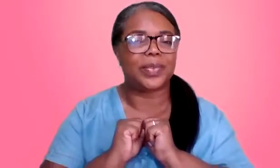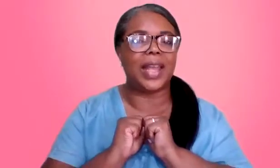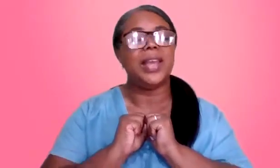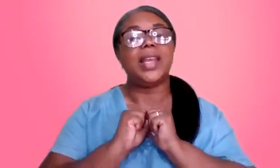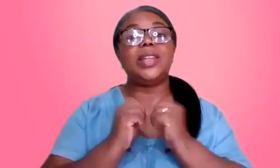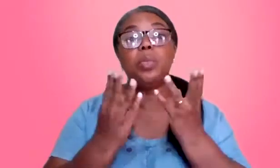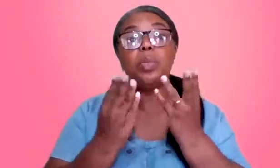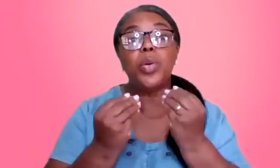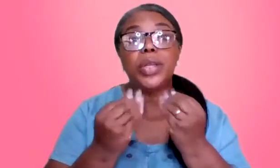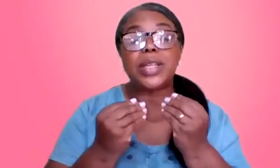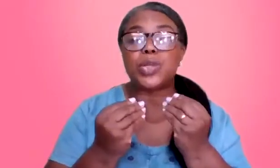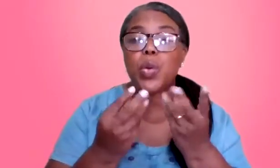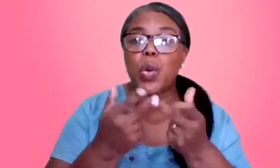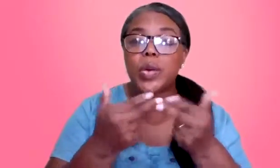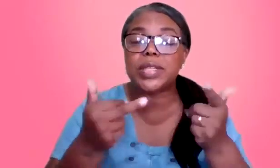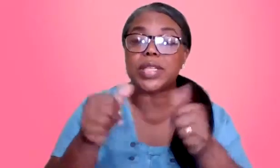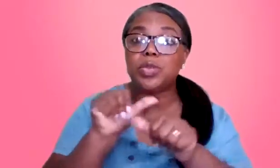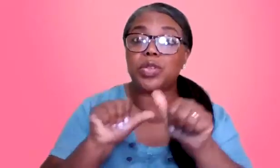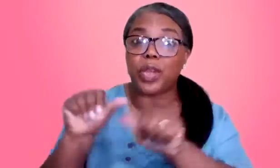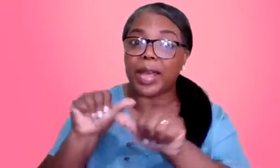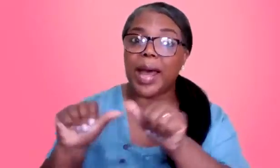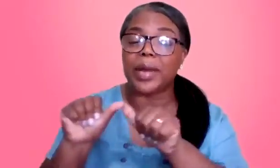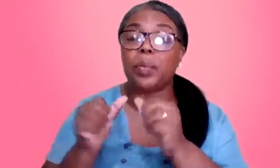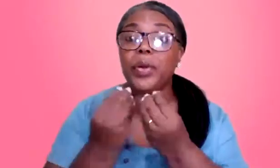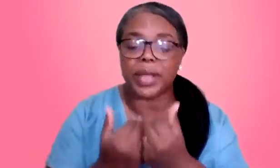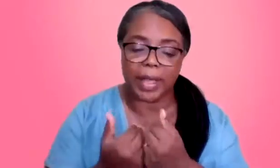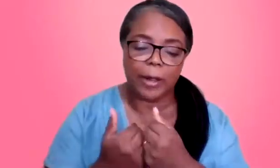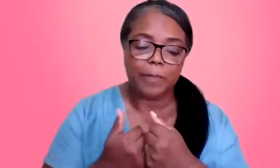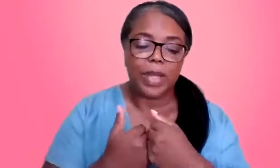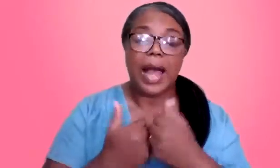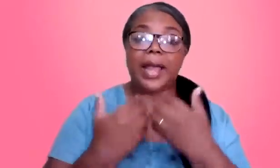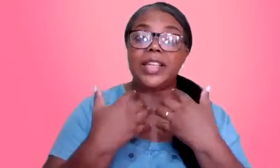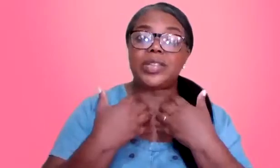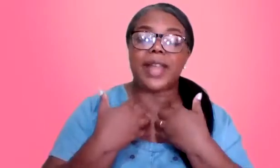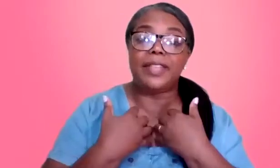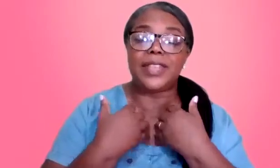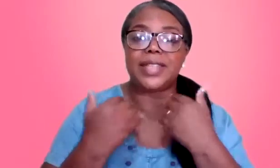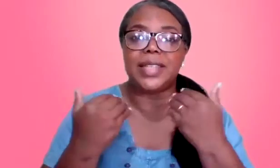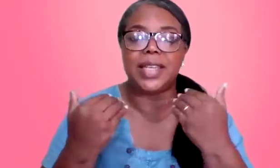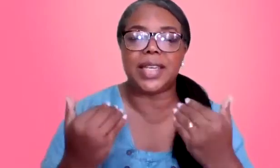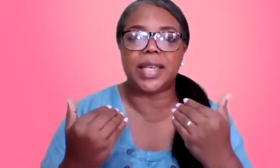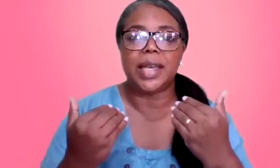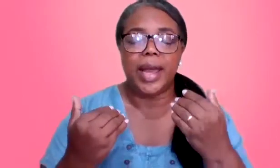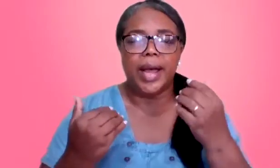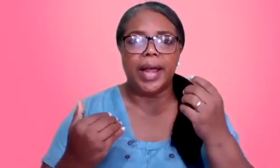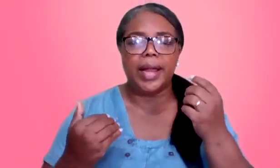né? Então, muitas coisas modificaram. Por quê? Acreditava-se que